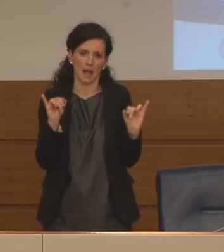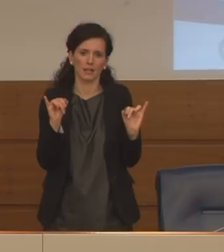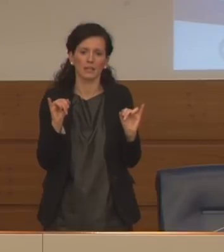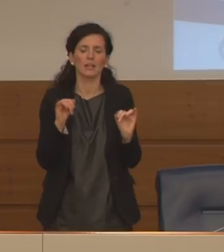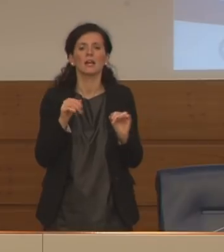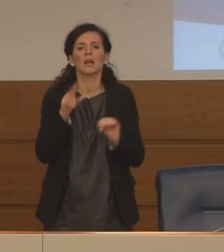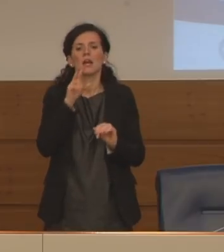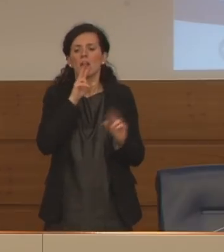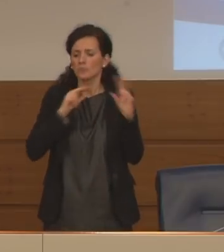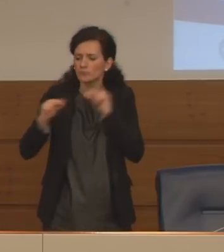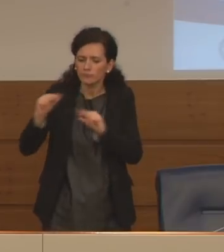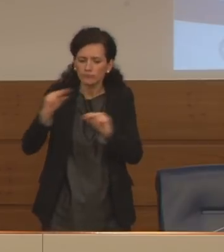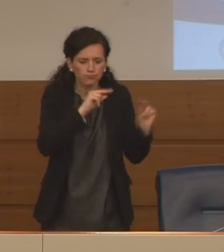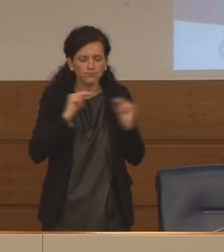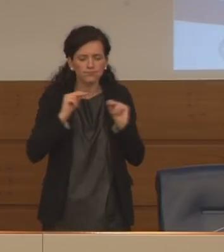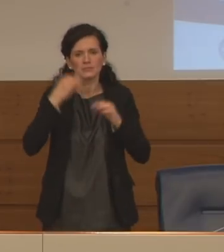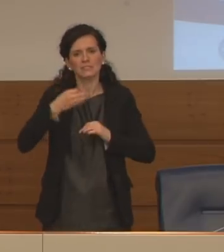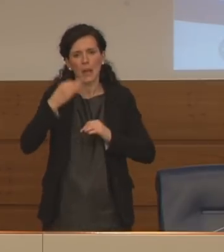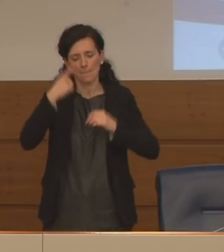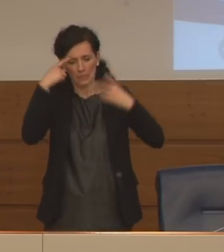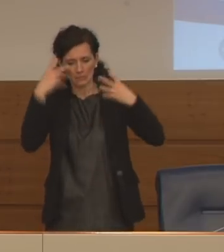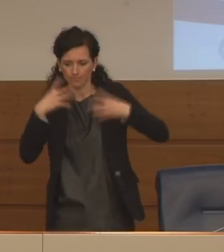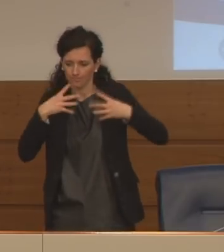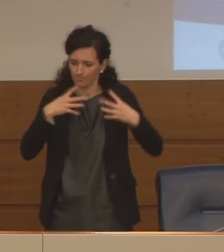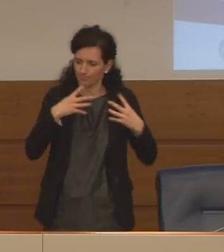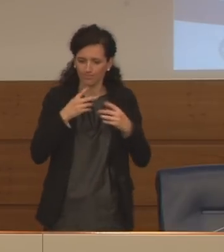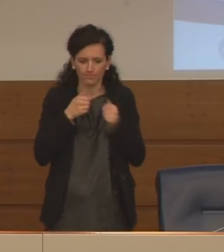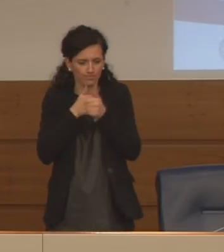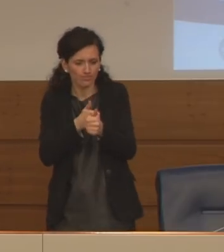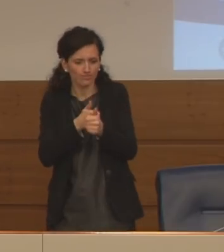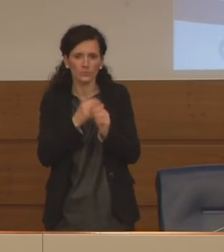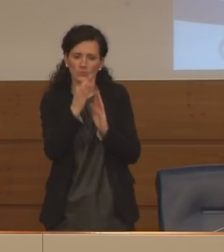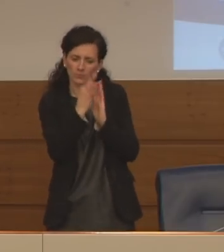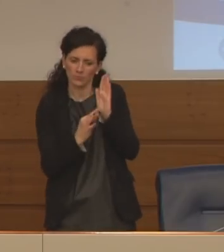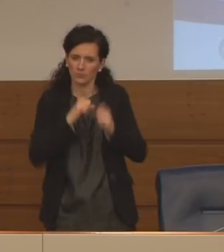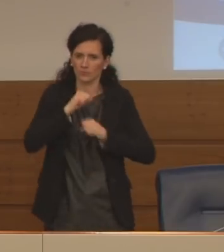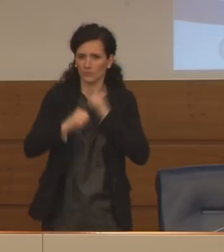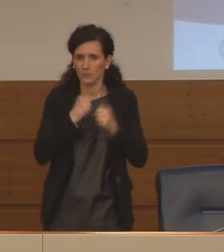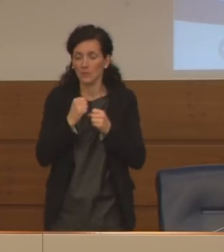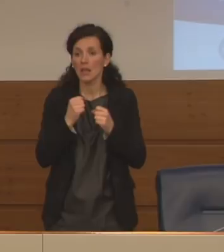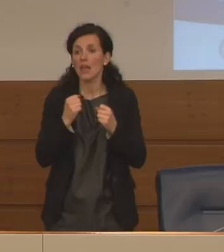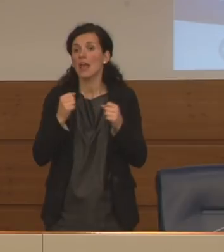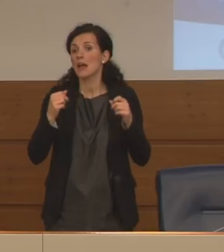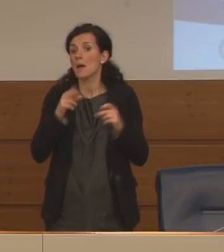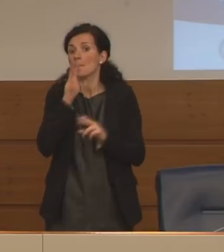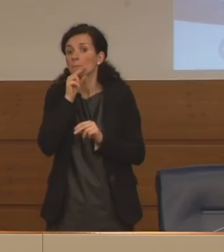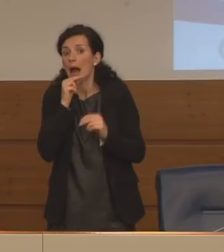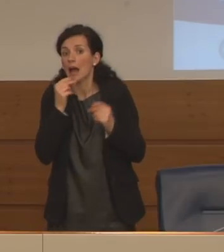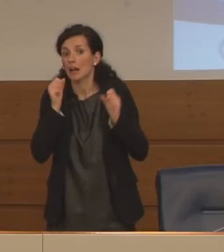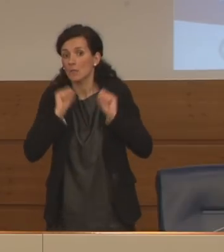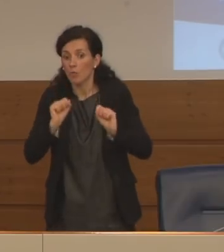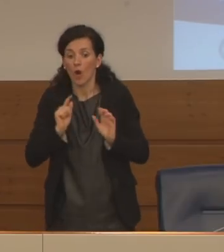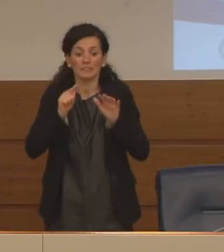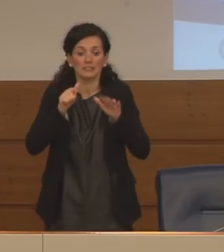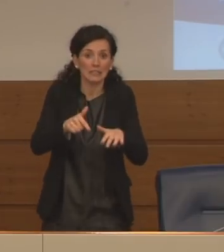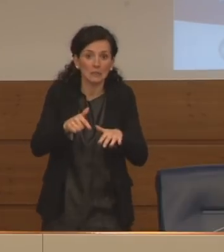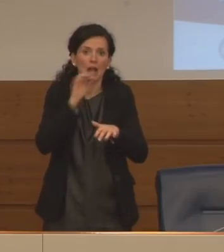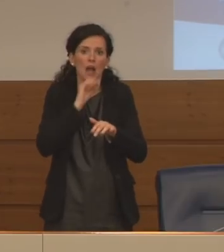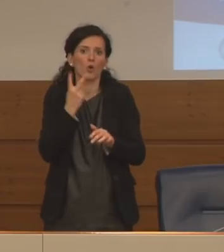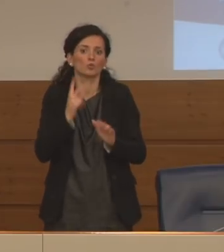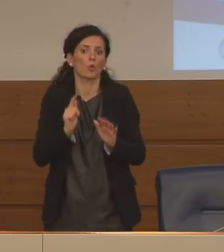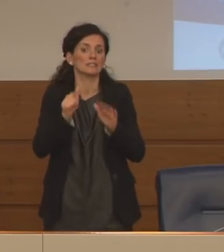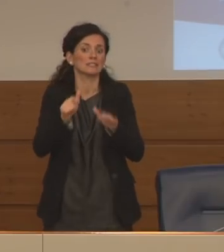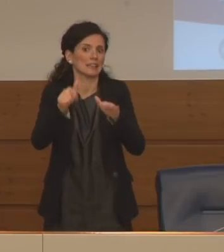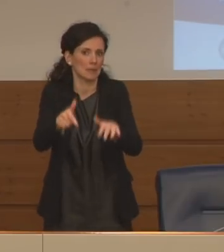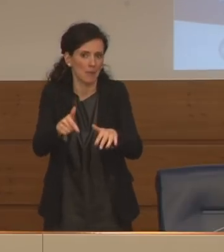sulla base delle misure che sono stati presi fino ad ora si parlava della settimana prossima o della settimana successiva ma